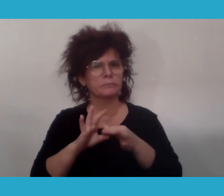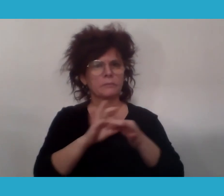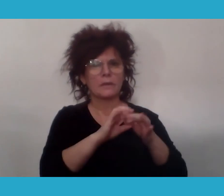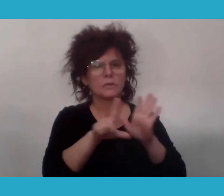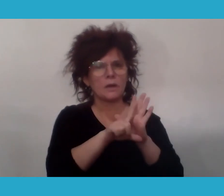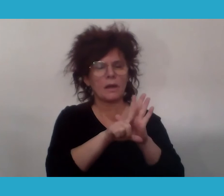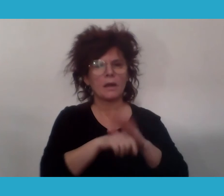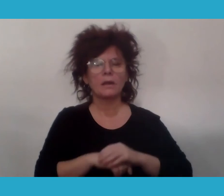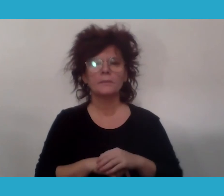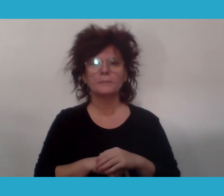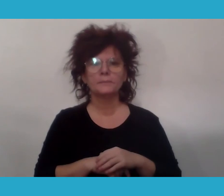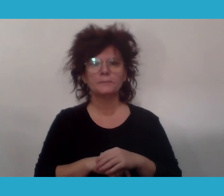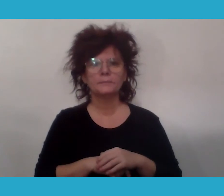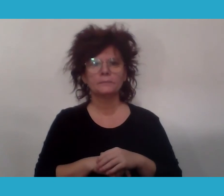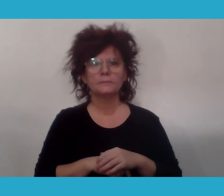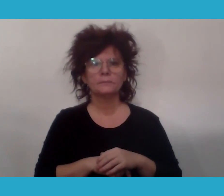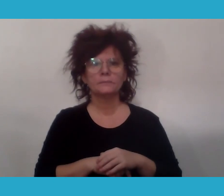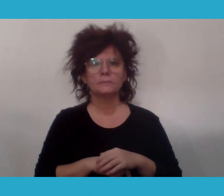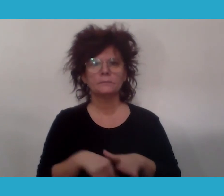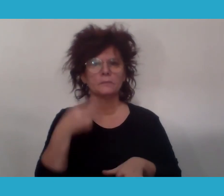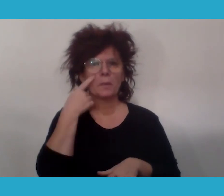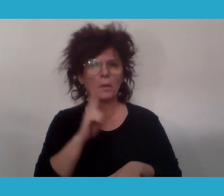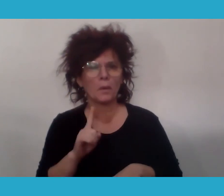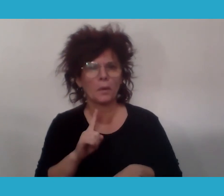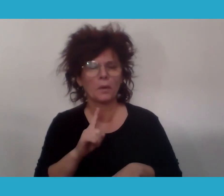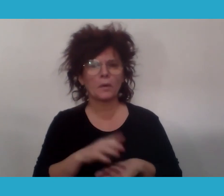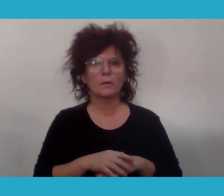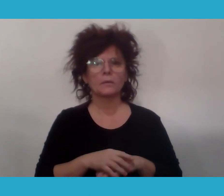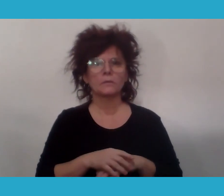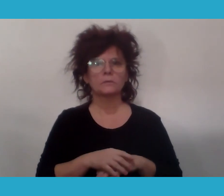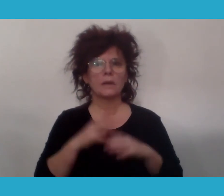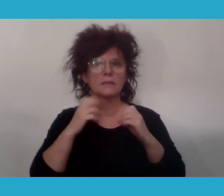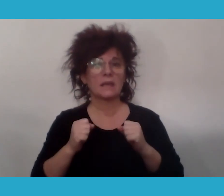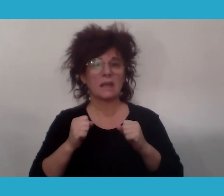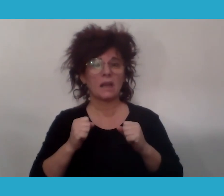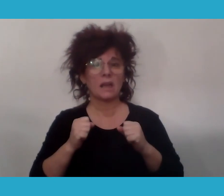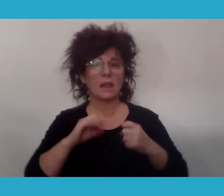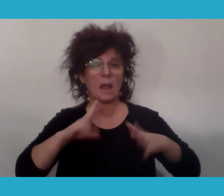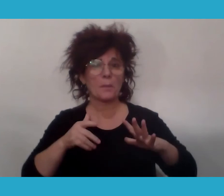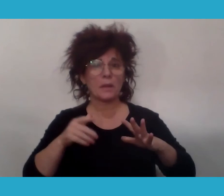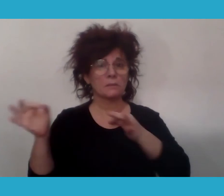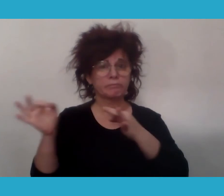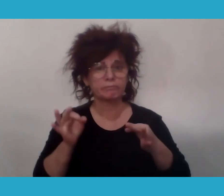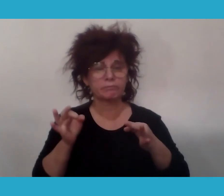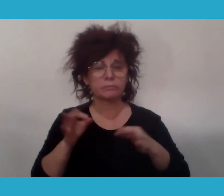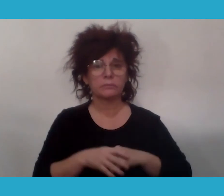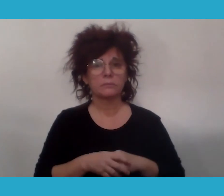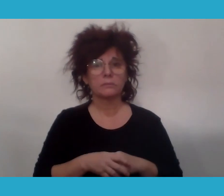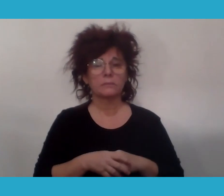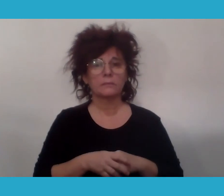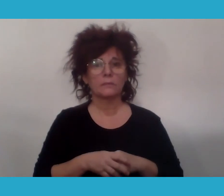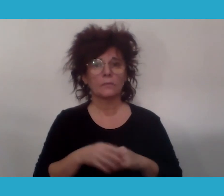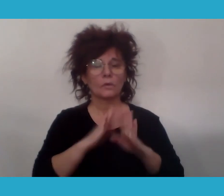Constitución, y se pregunta si el desconocimiento llegó a la Secretaría de Ambiente, cuando el estudio de impacto